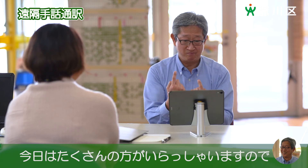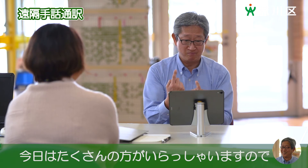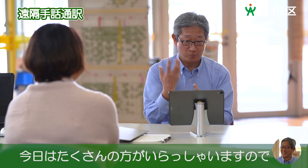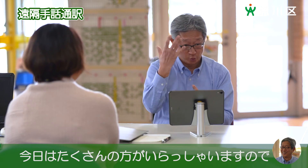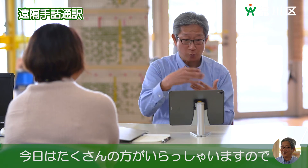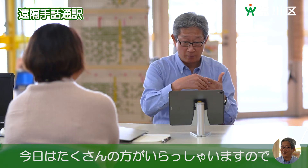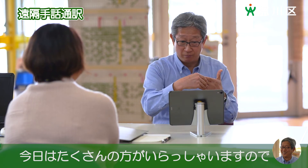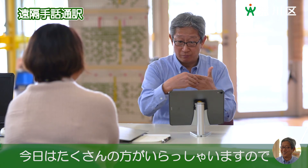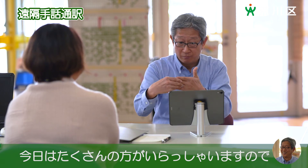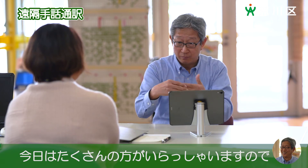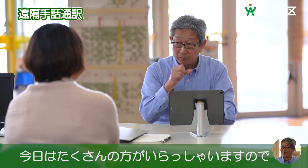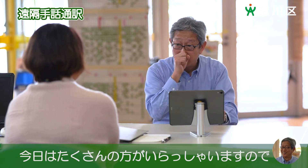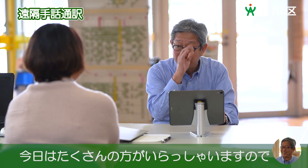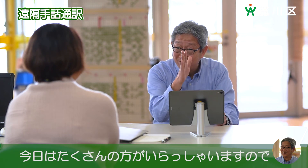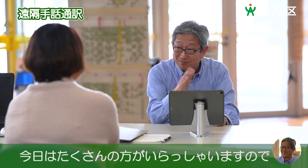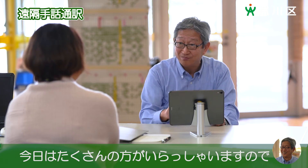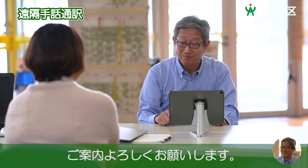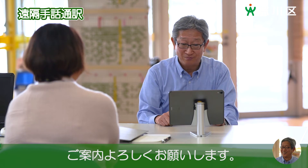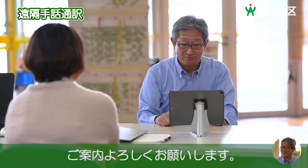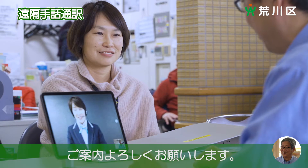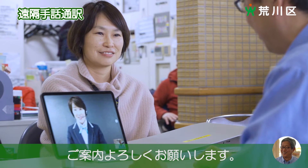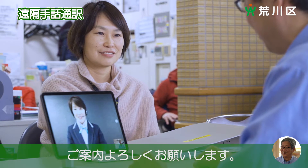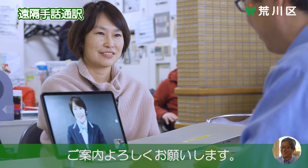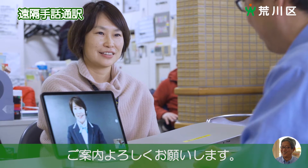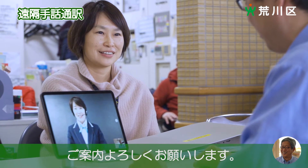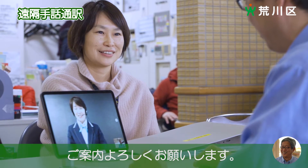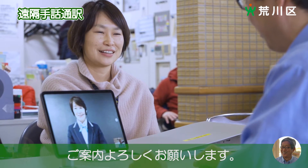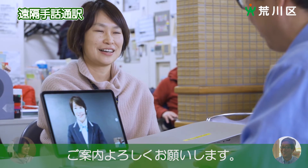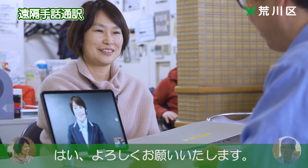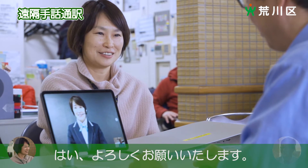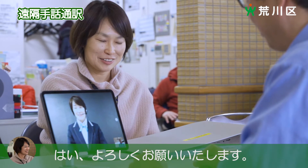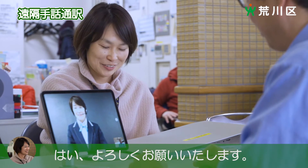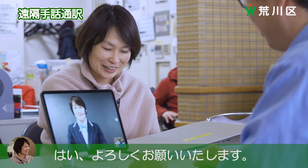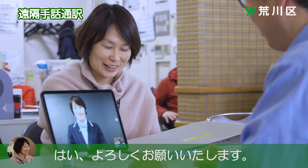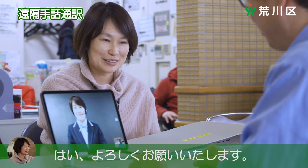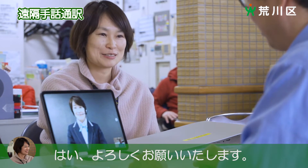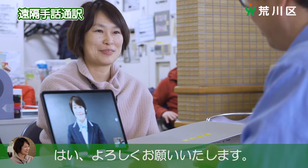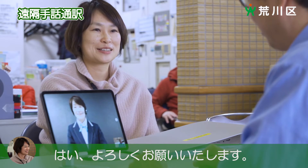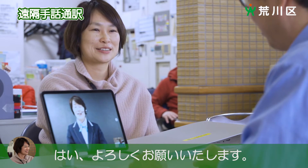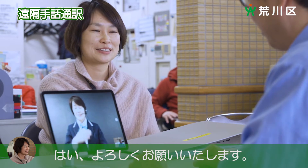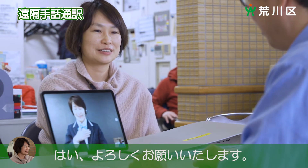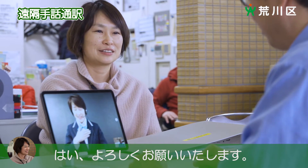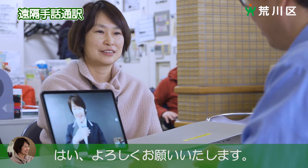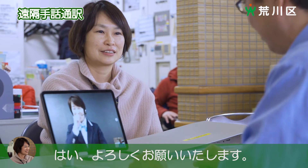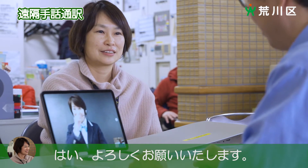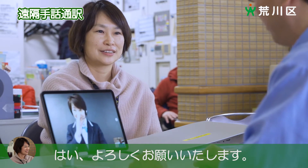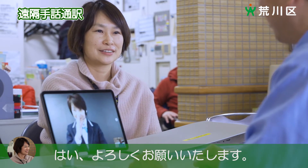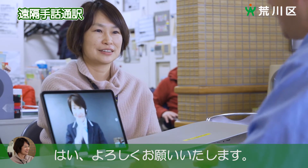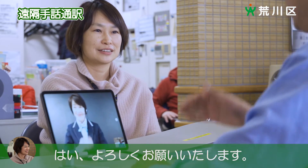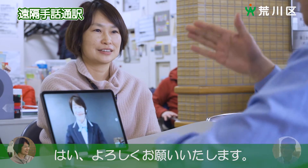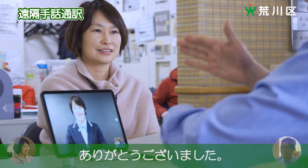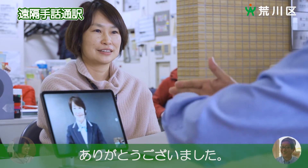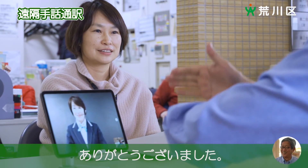今日はたくさんの方がいらっしゃいますので、ご案内よろしくお願いします。 はい、よろしくお願いいたします。